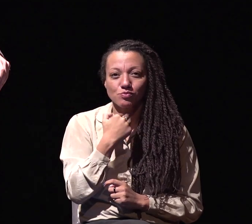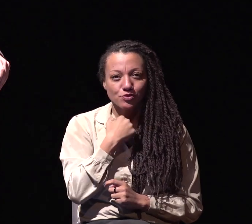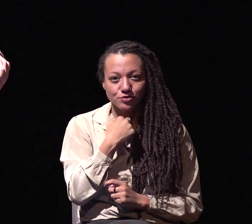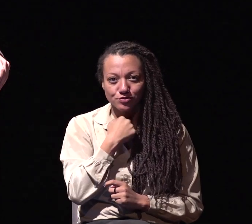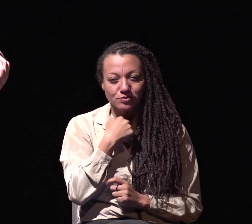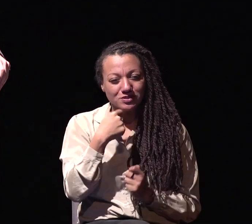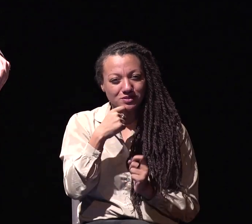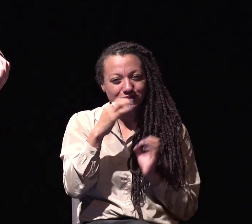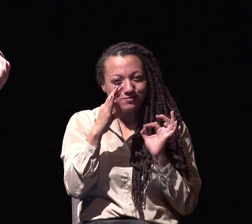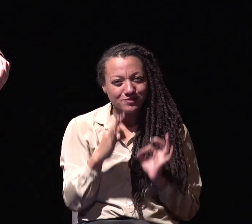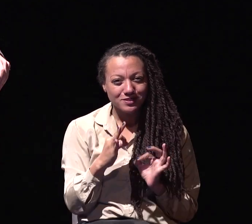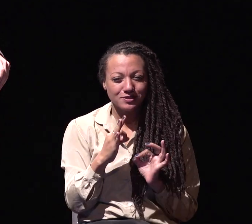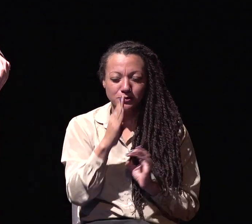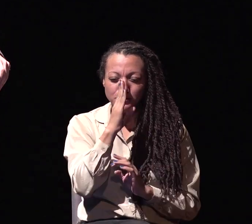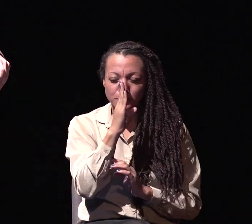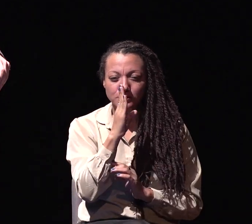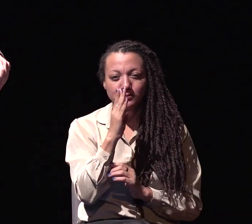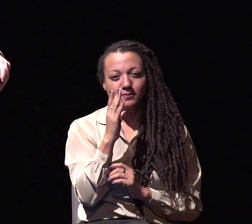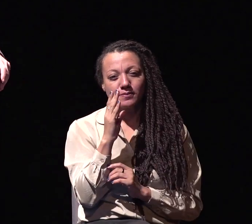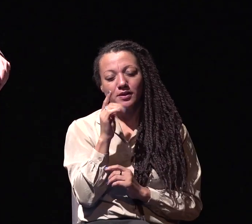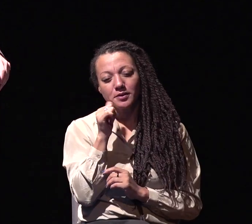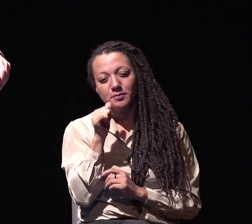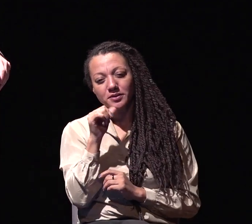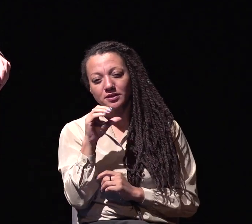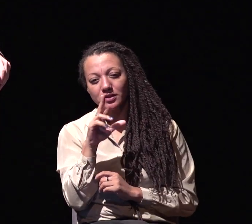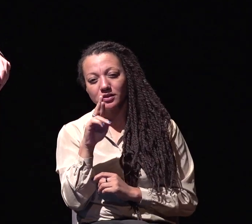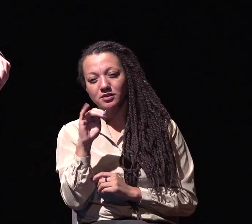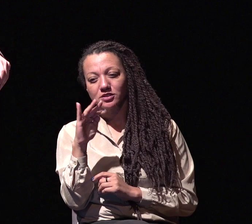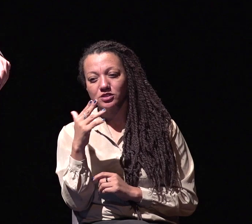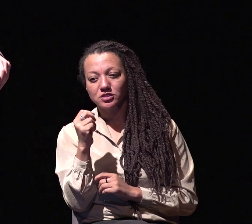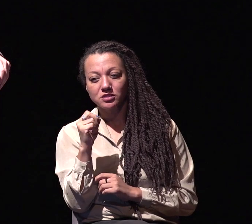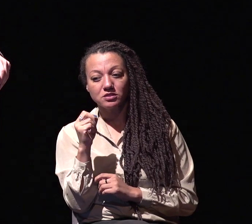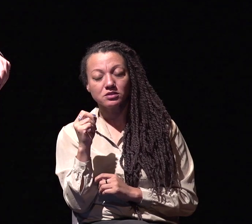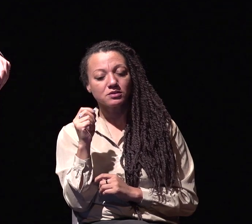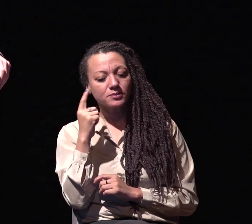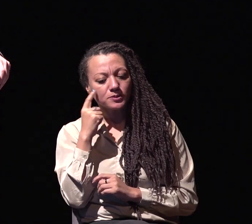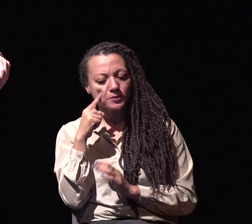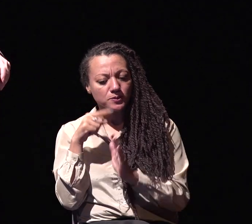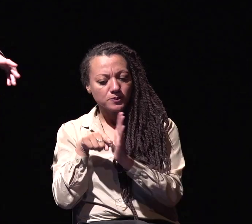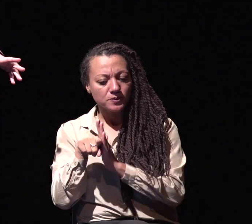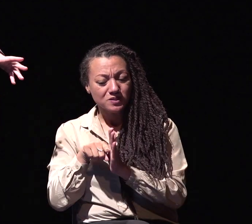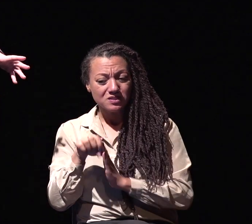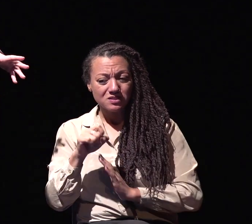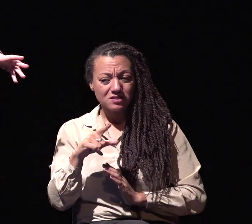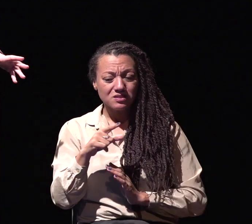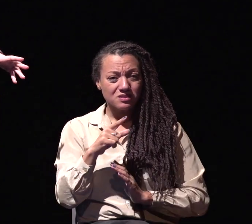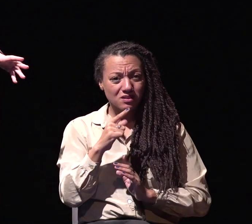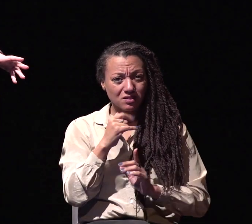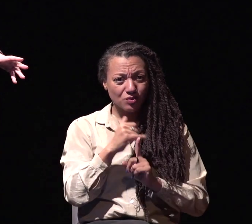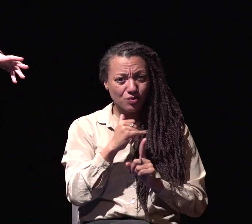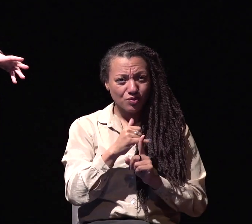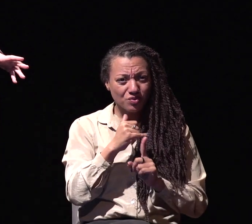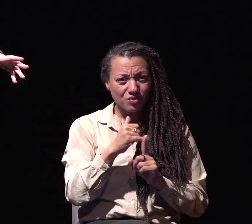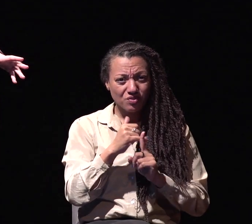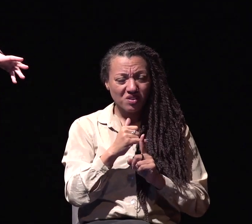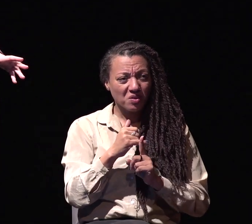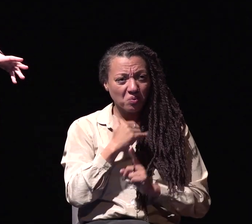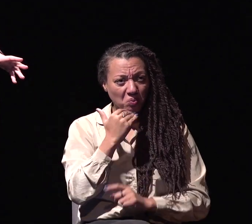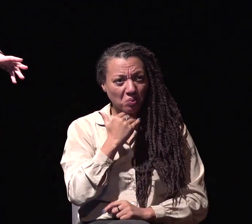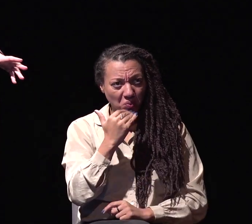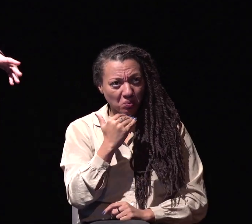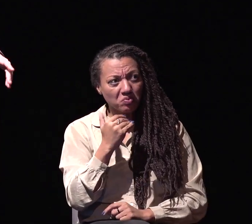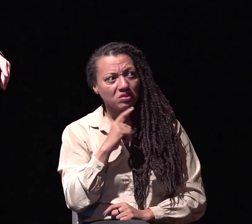para o modelo estrutural dela e falou, olha, se esses tirantes não estão funcionando, alguma coisa está segurando essa laje, porque ela está